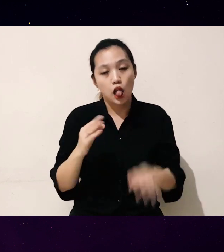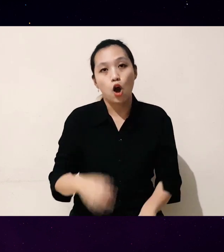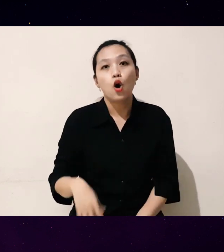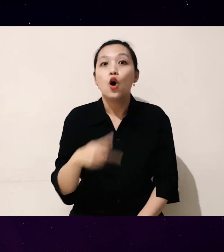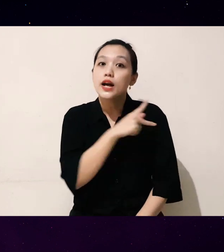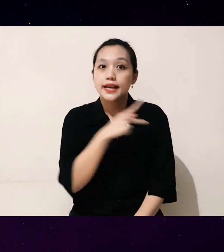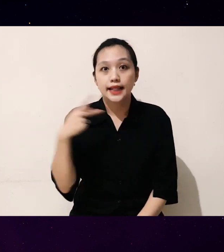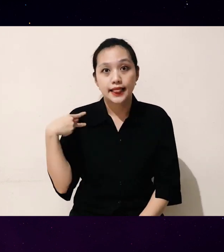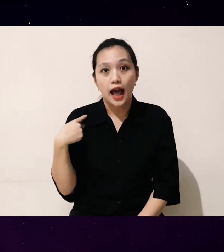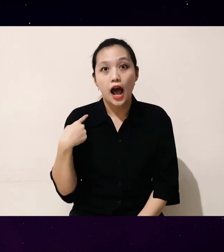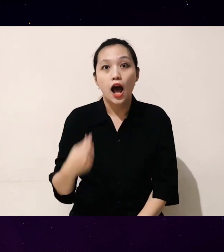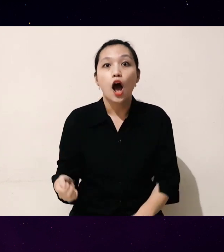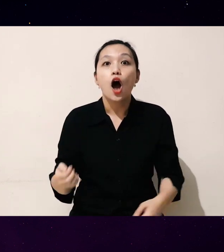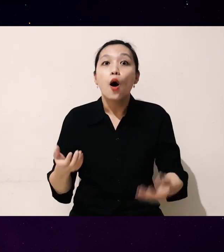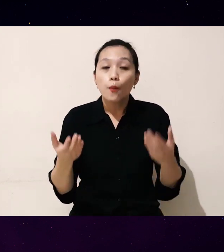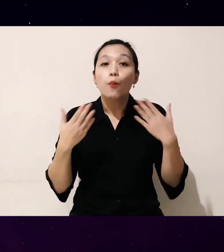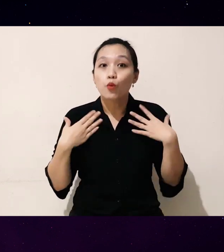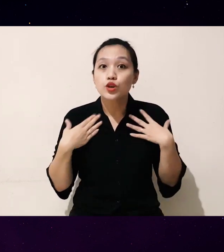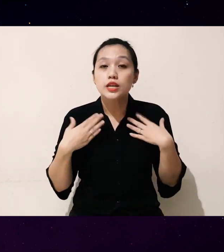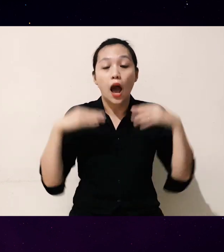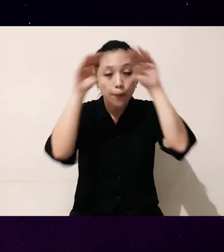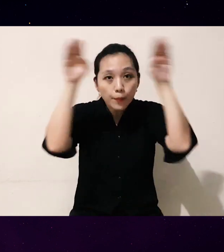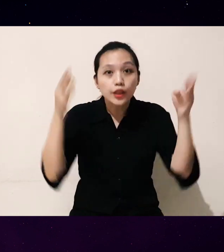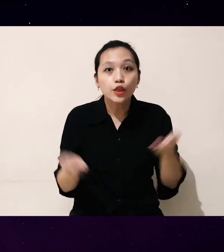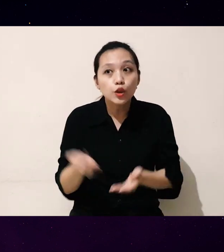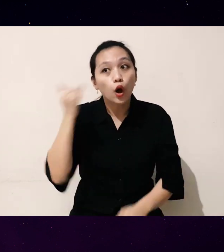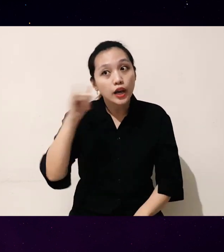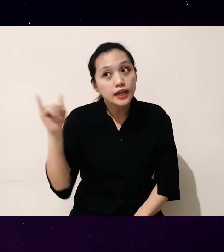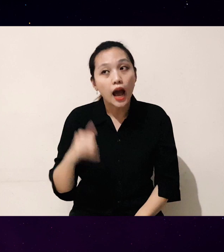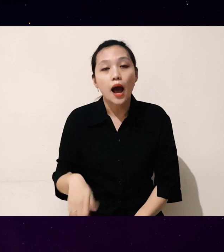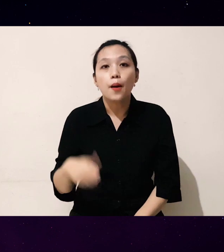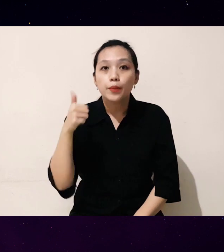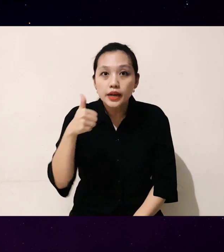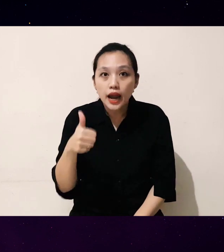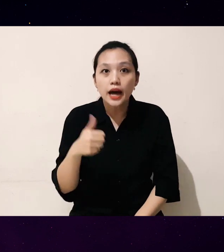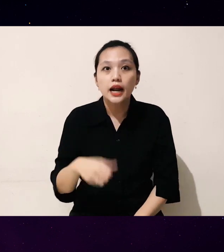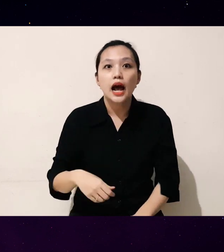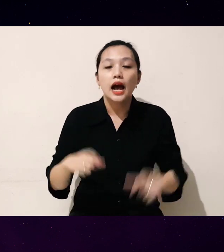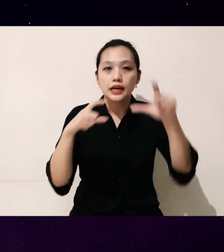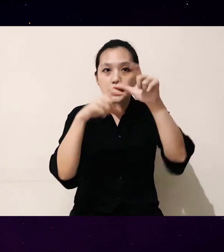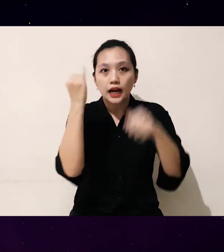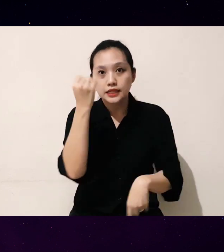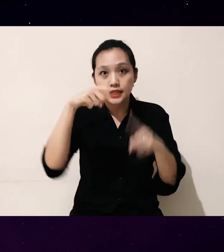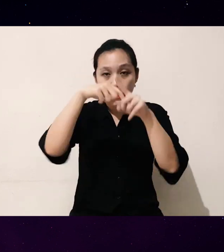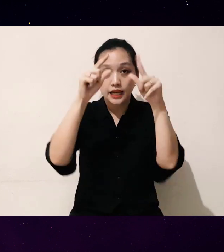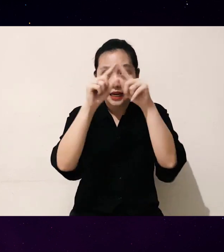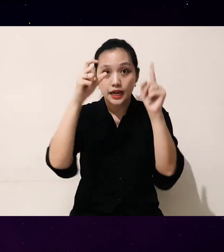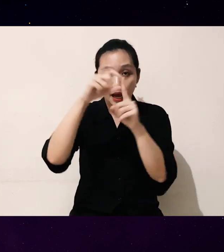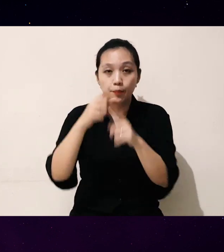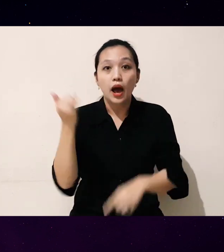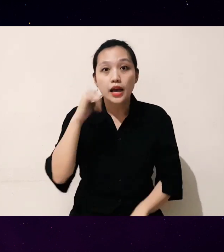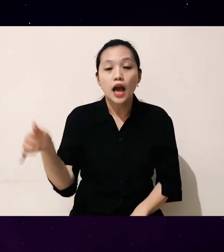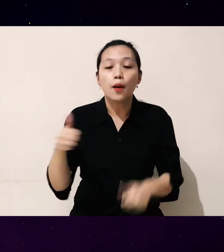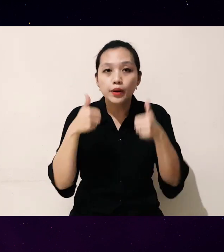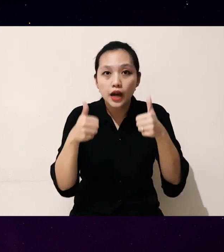rasa sakit. Kita akan dapat menurunkan tekanan darah dan juga tekanan dan tegangan daripada hal-hal yang harus kita pikul